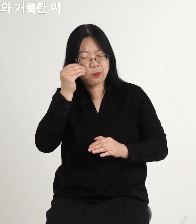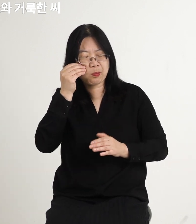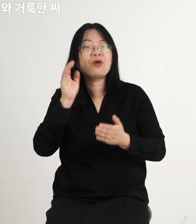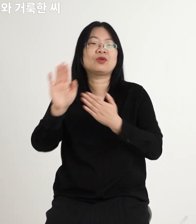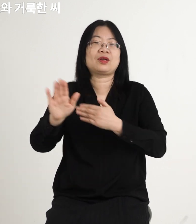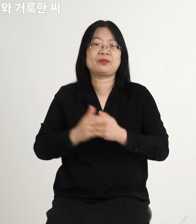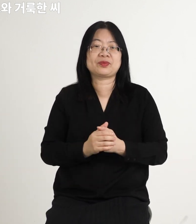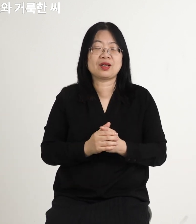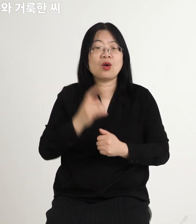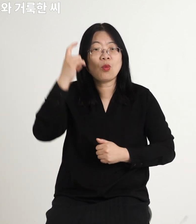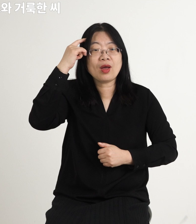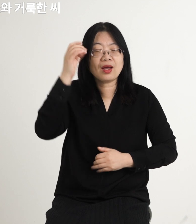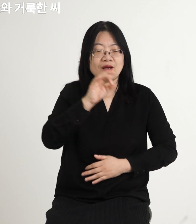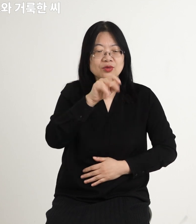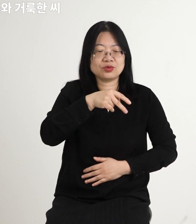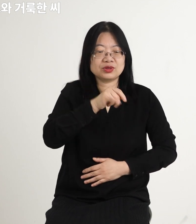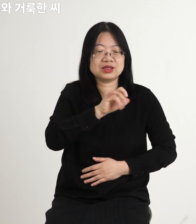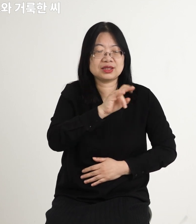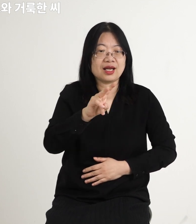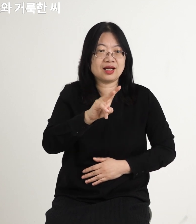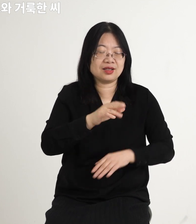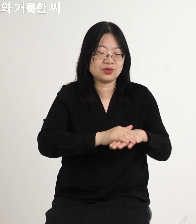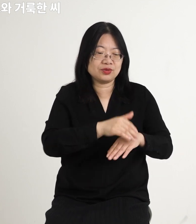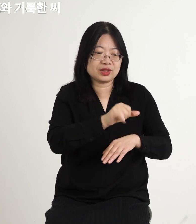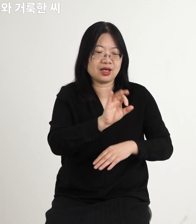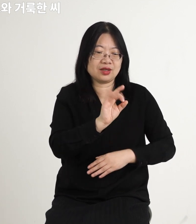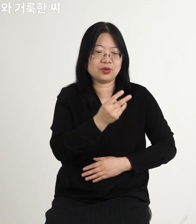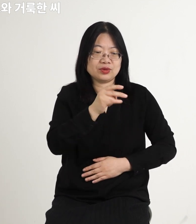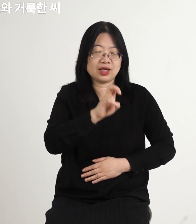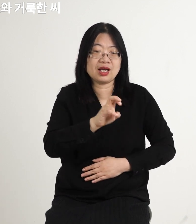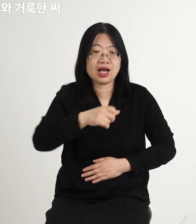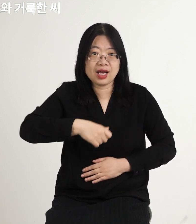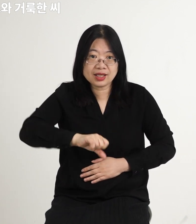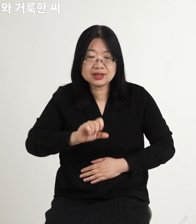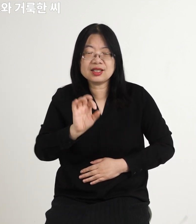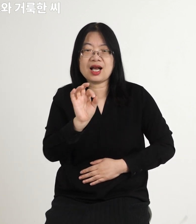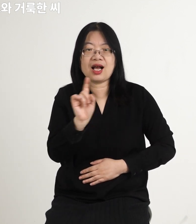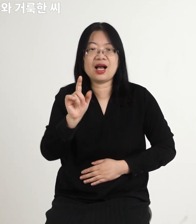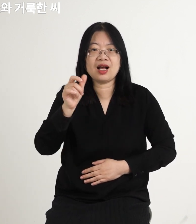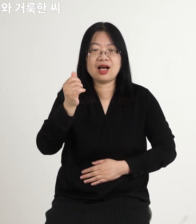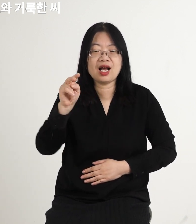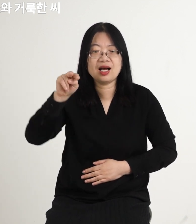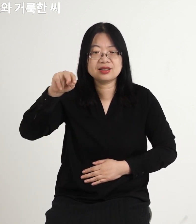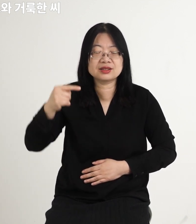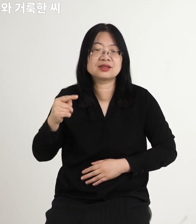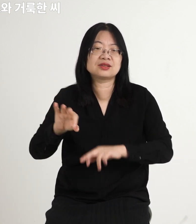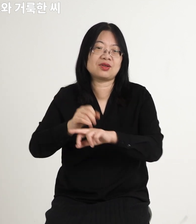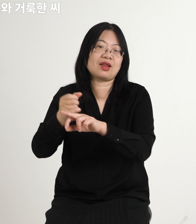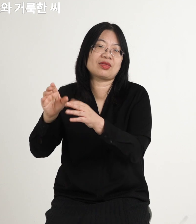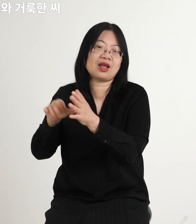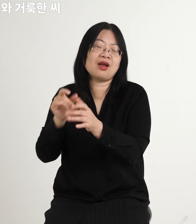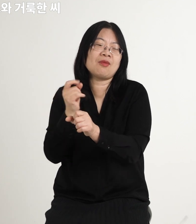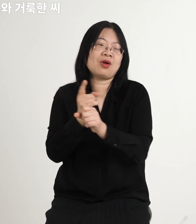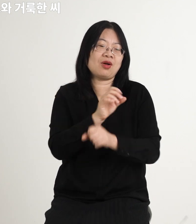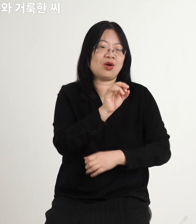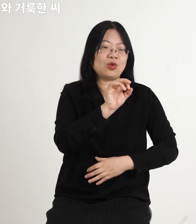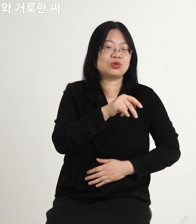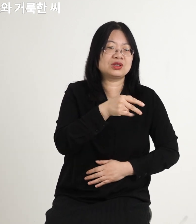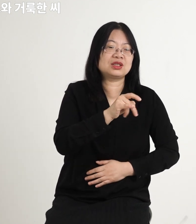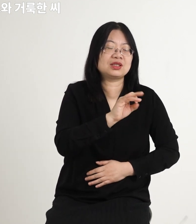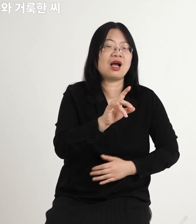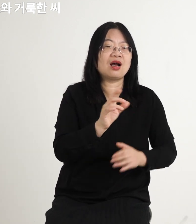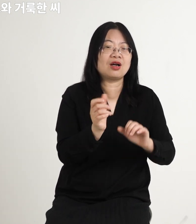손자 요담의 아들인 유다의 아스 왕 때, 그러니까 벌써 우시야도 죽고